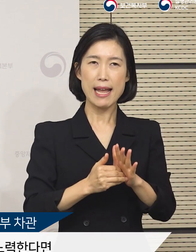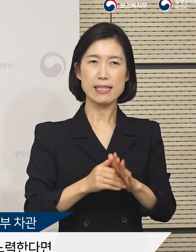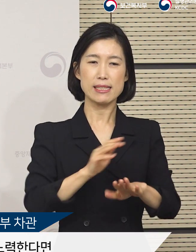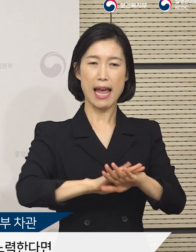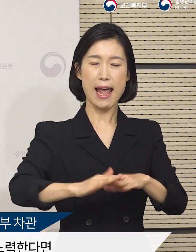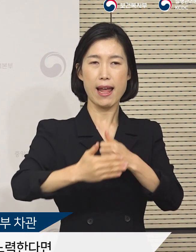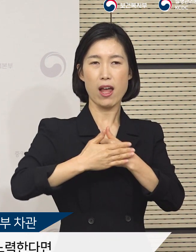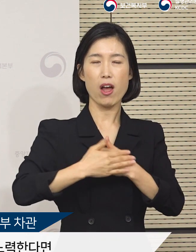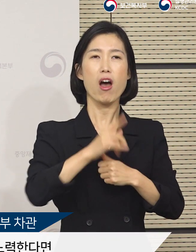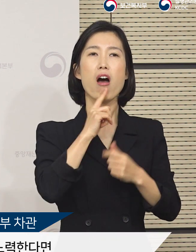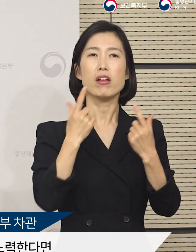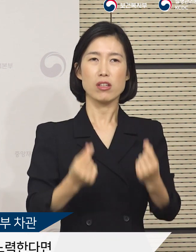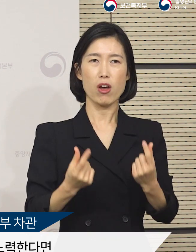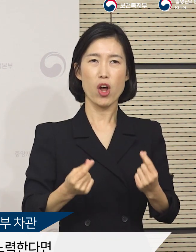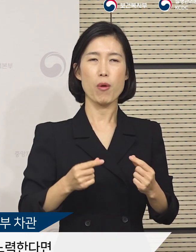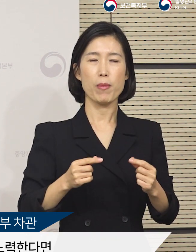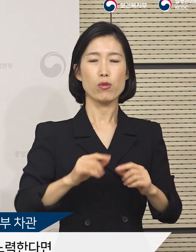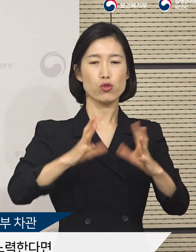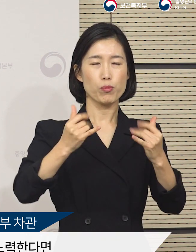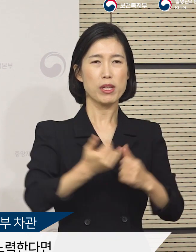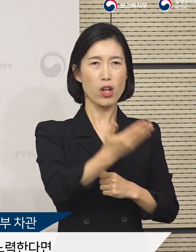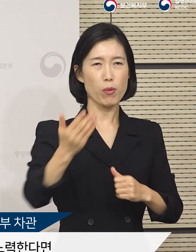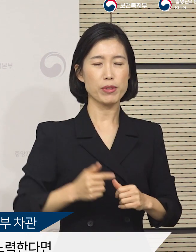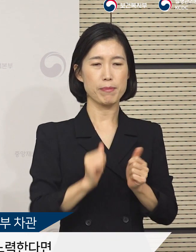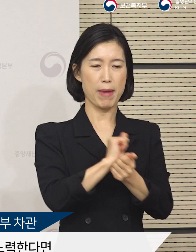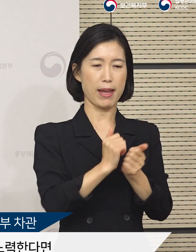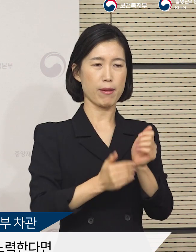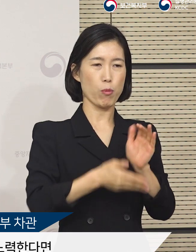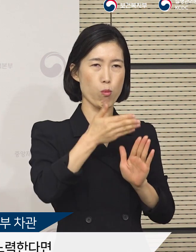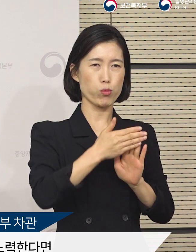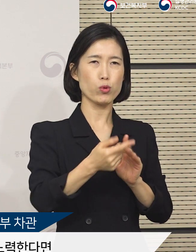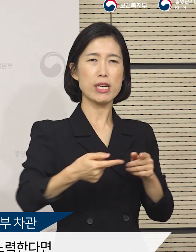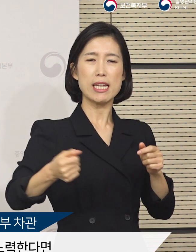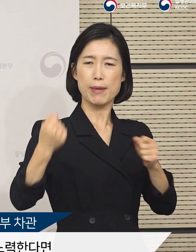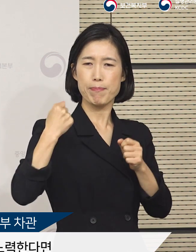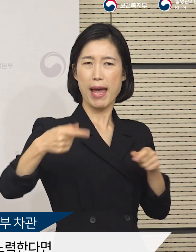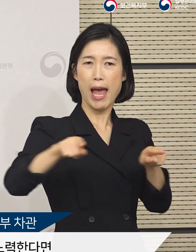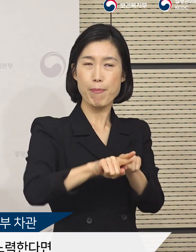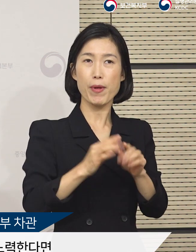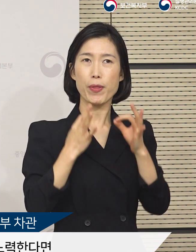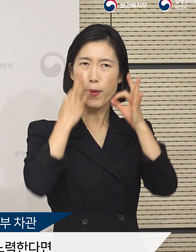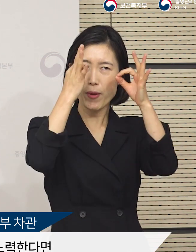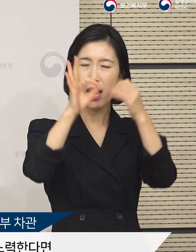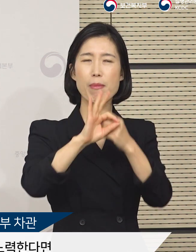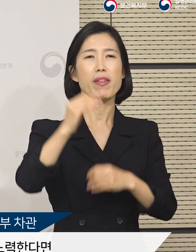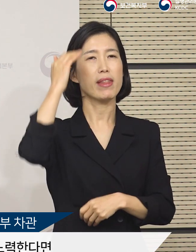지금까지처럼 국민들께서 방역 당국과 힘을 합쳐 함께 노력한다면